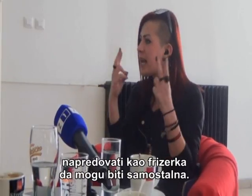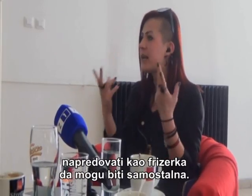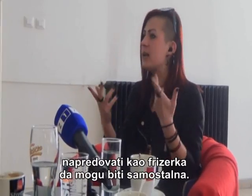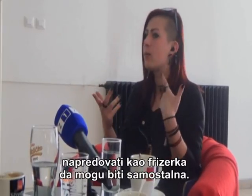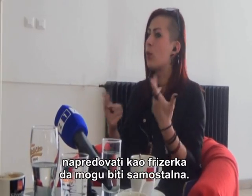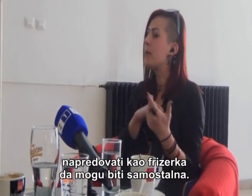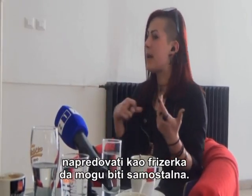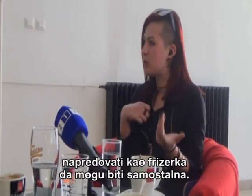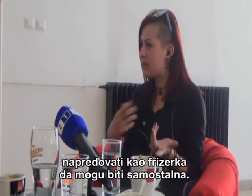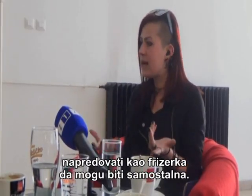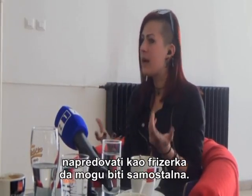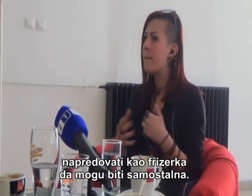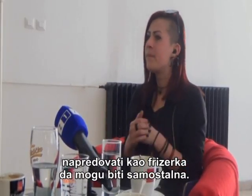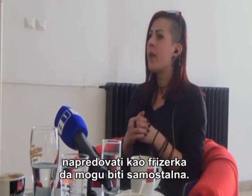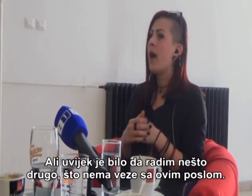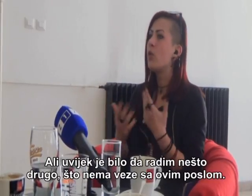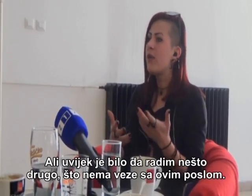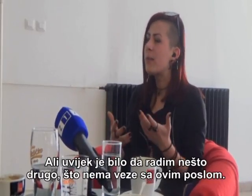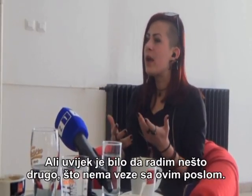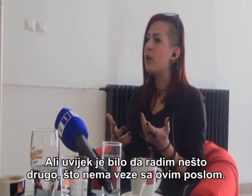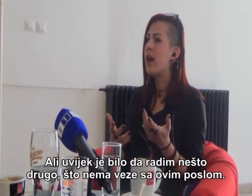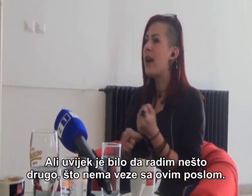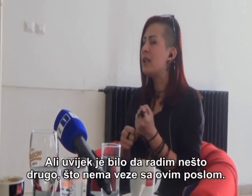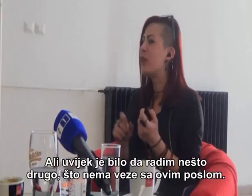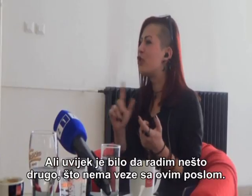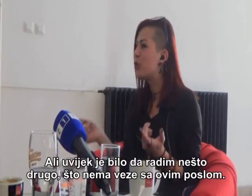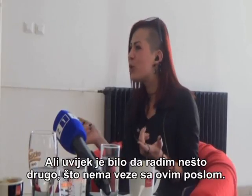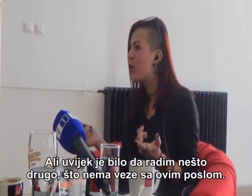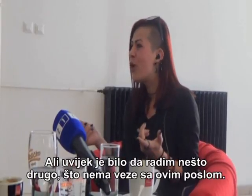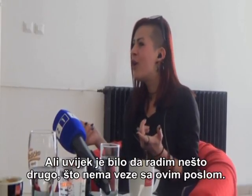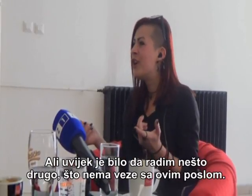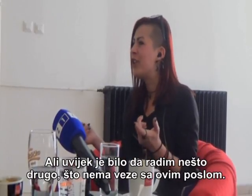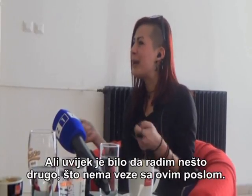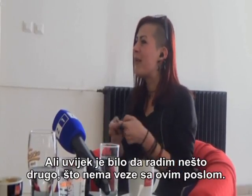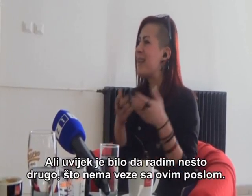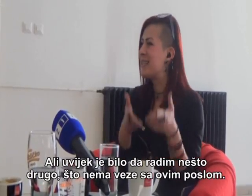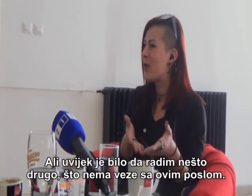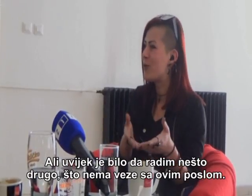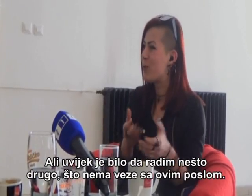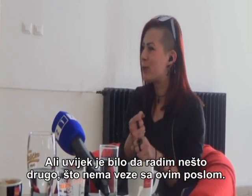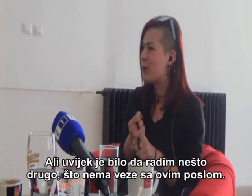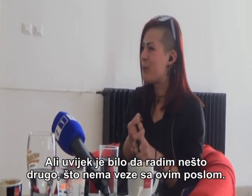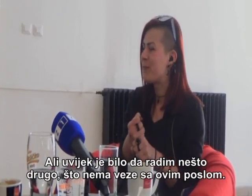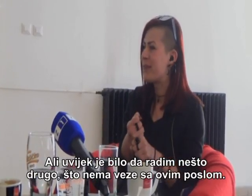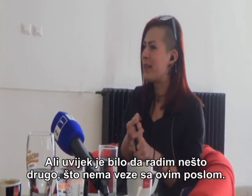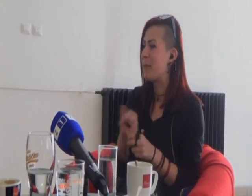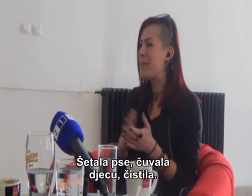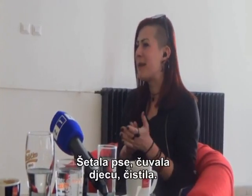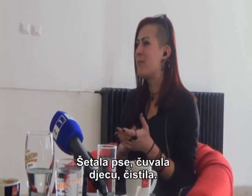fizijeka, da mogu biti tamo stana, ali uvijek bilo da radim nešto drugo, da nema već za ovaj poslu. Naprimjer, morala